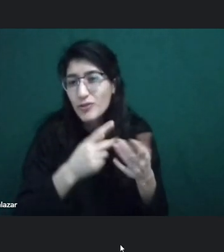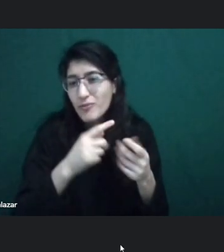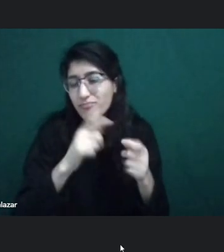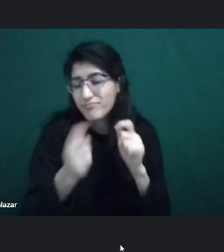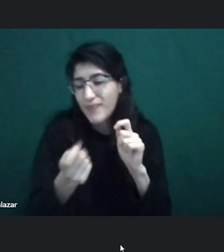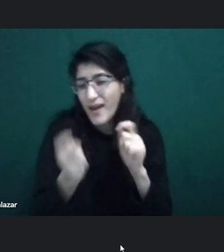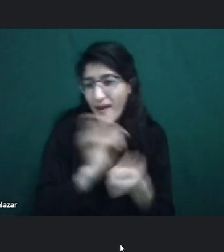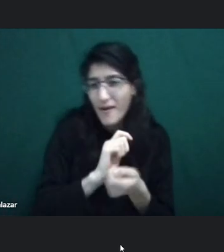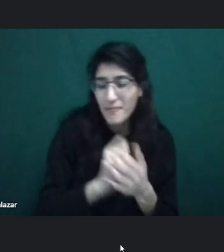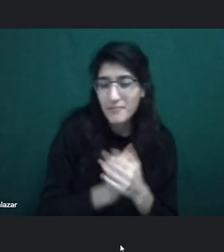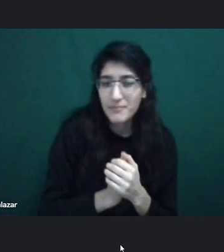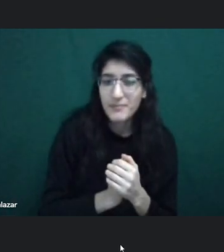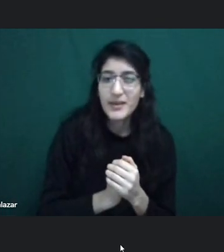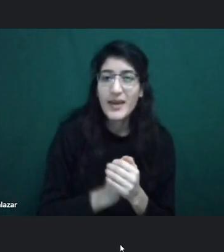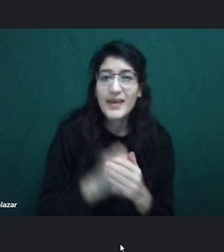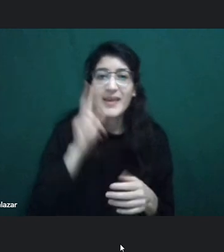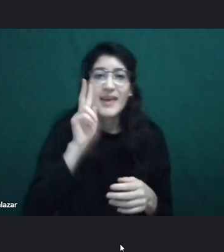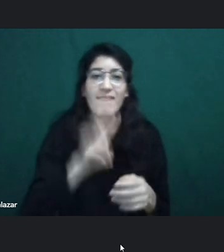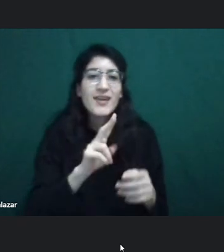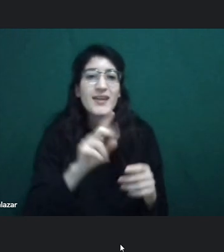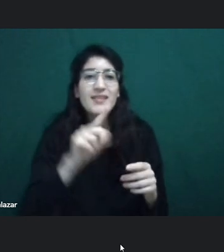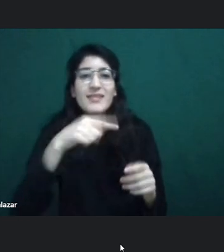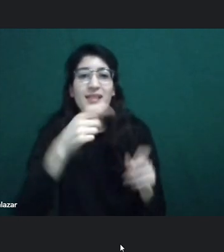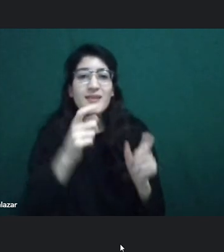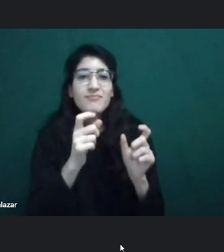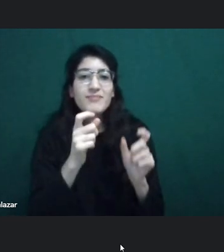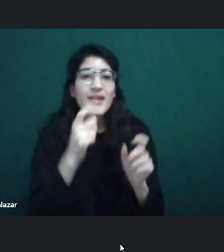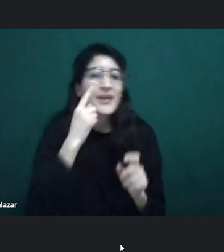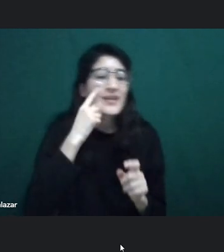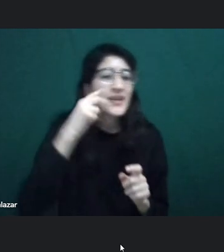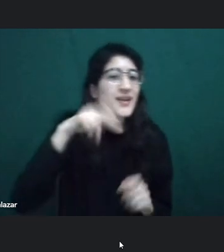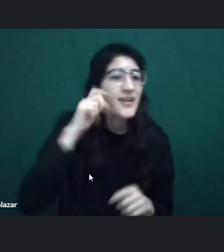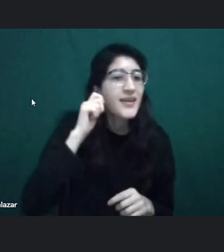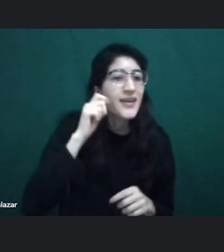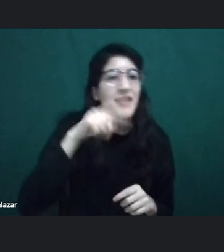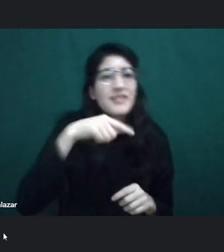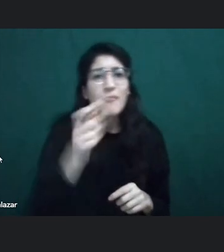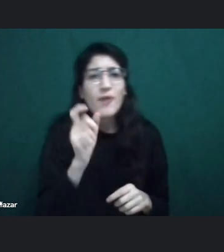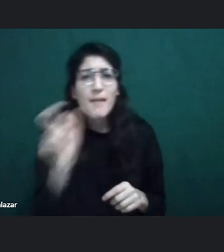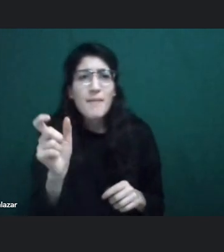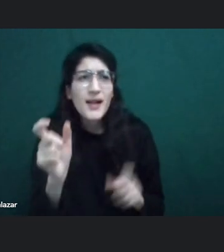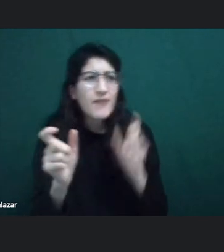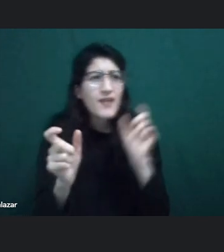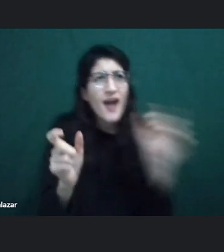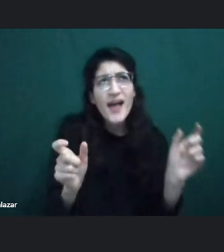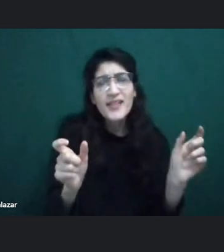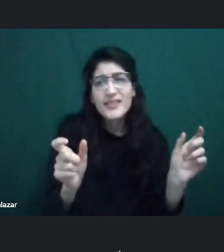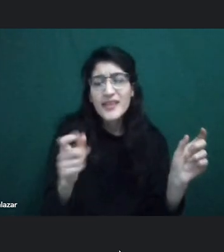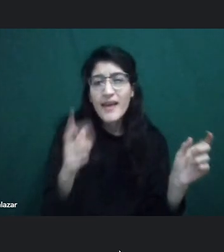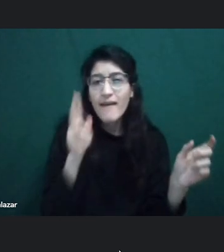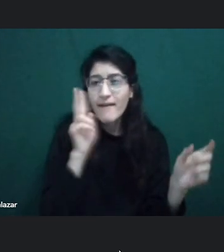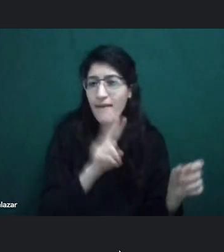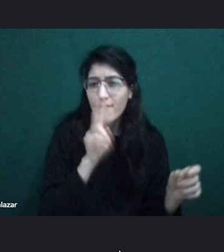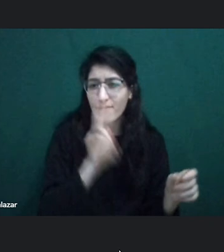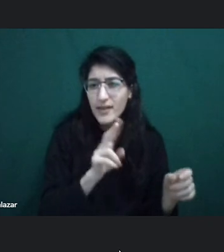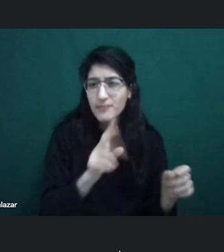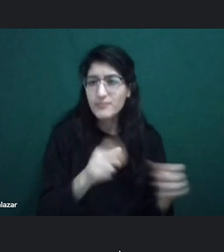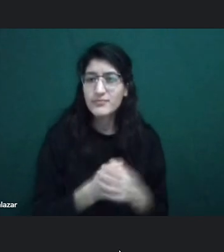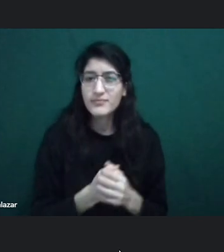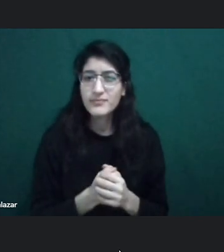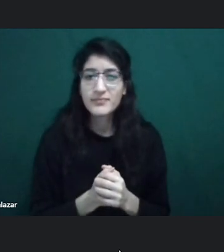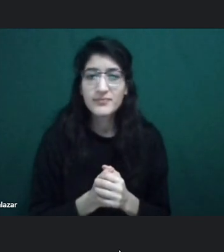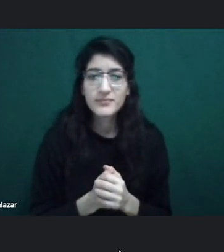relaciona, o tiene vínculo. Entonces, bueno, quedaban así en los cuadritos, ¿sí?